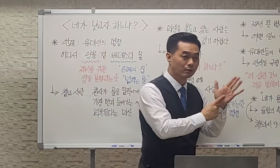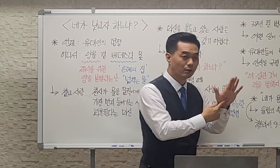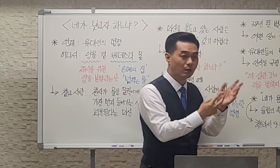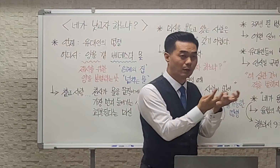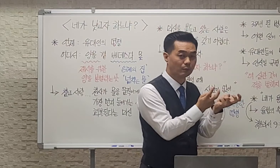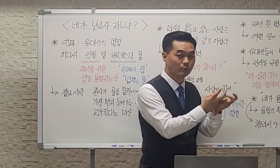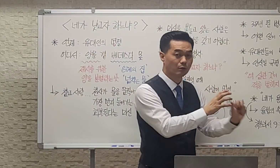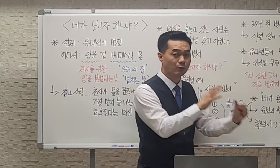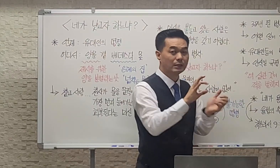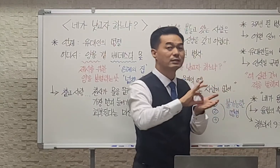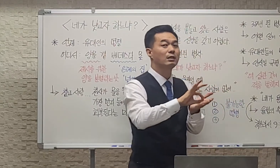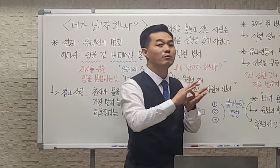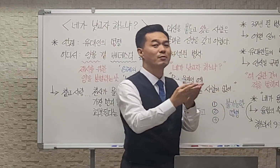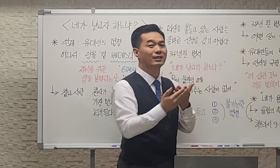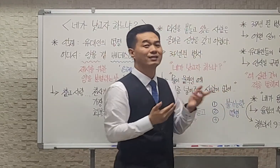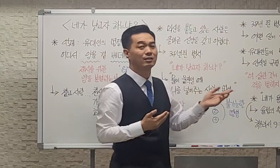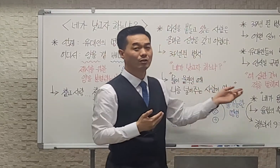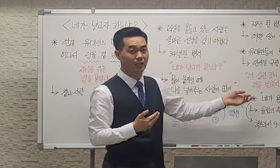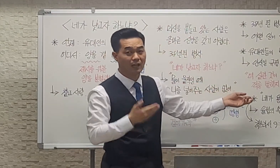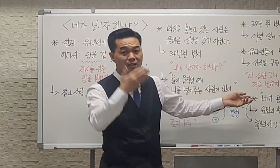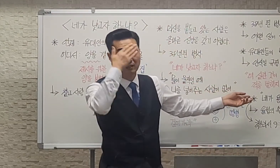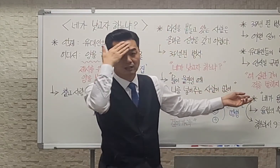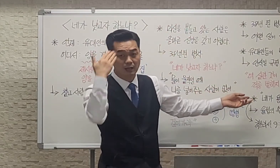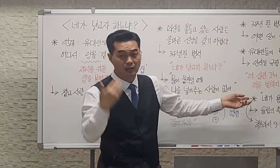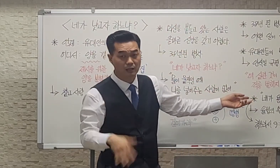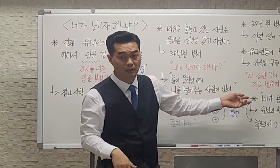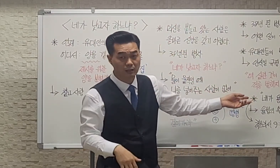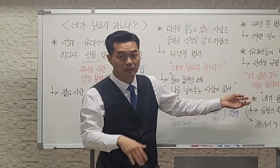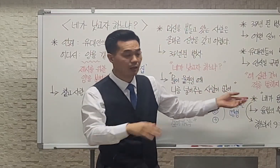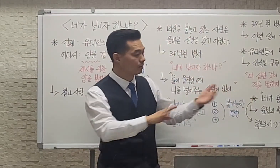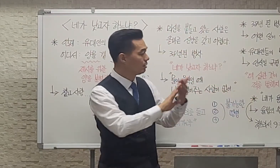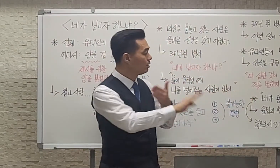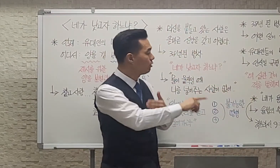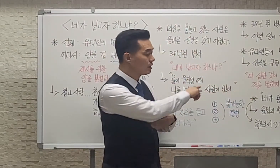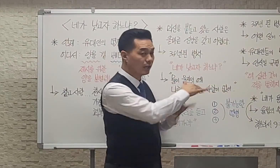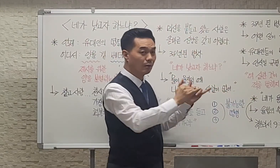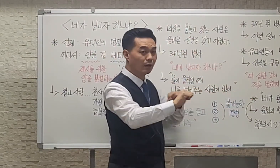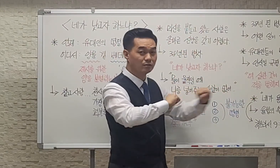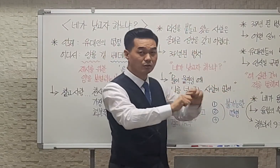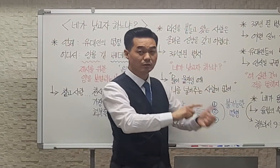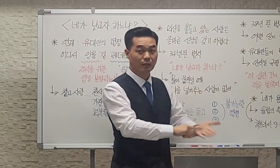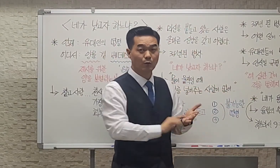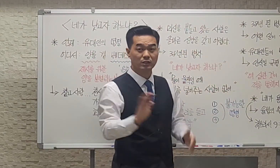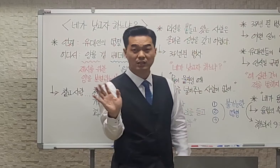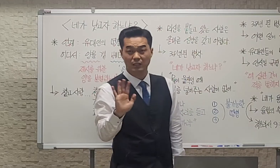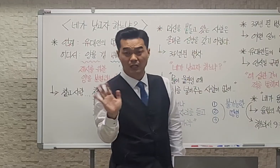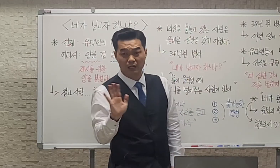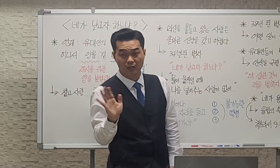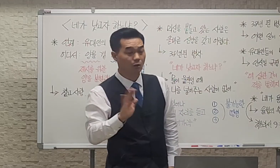드러내는 방법으로 쓰임을 받았어요. 다행히. 그 이후에 이 사람의 행적은 나오지 않아요.